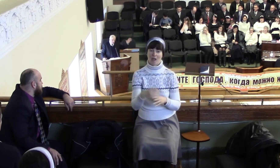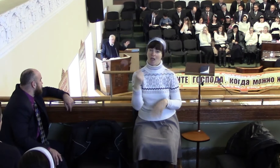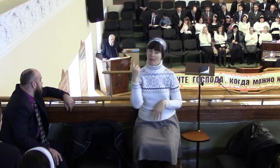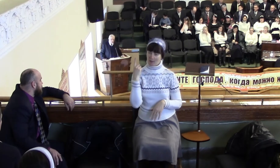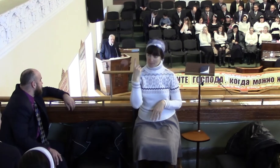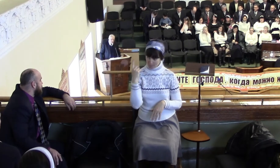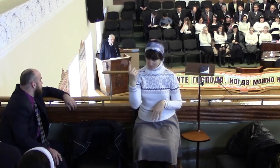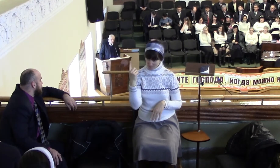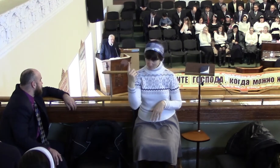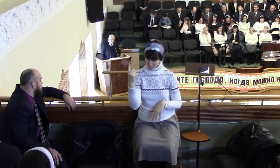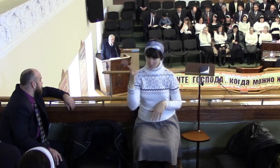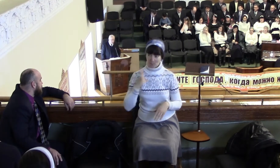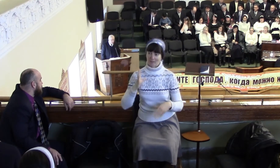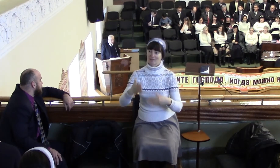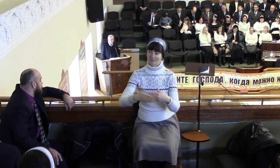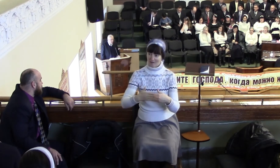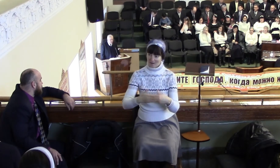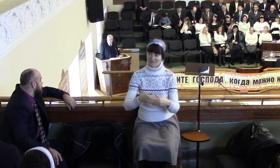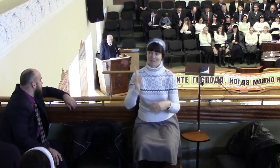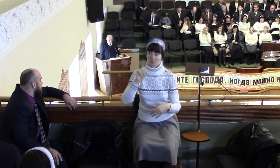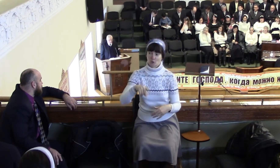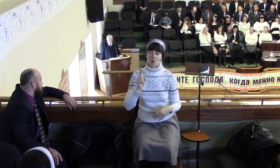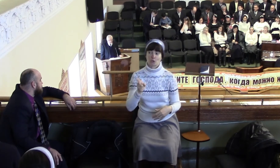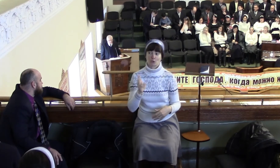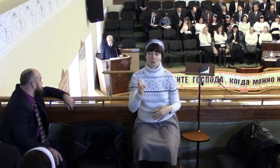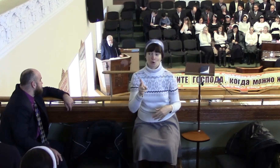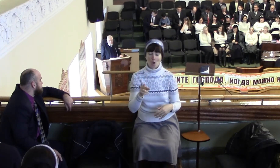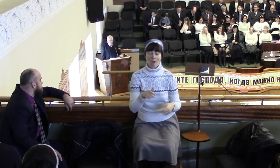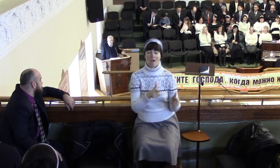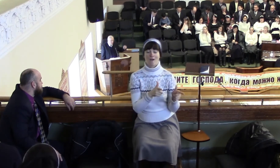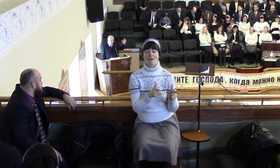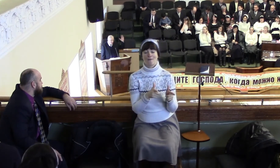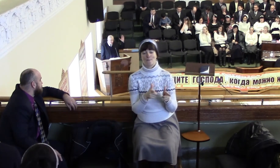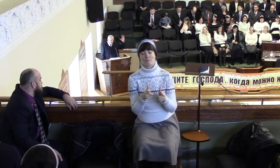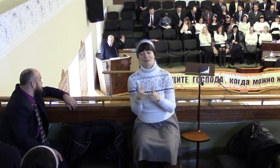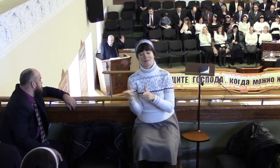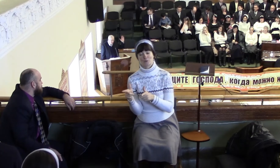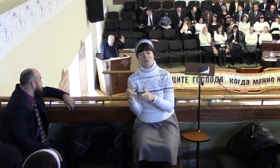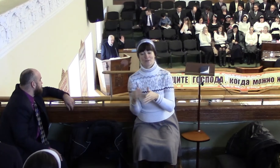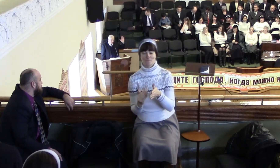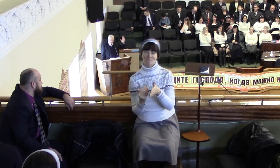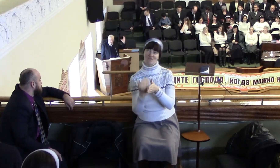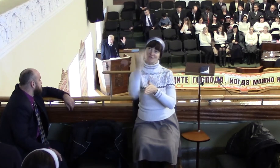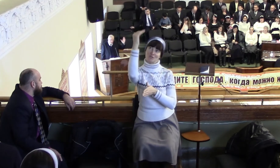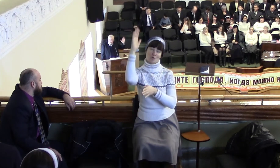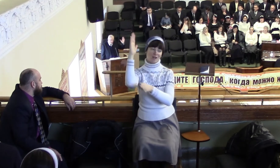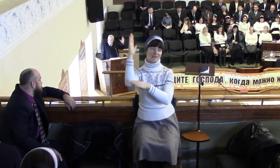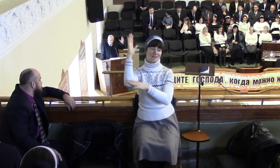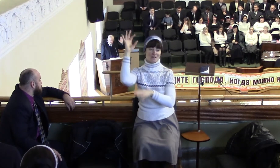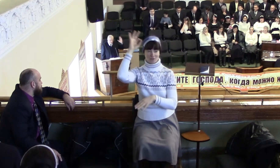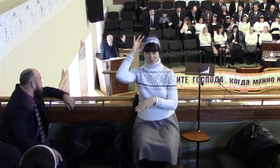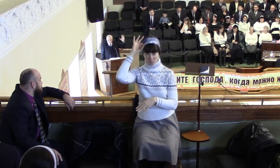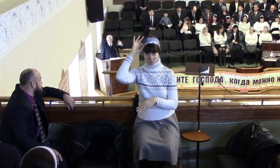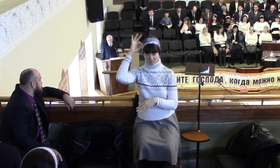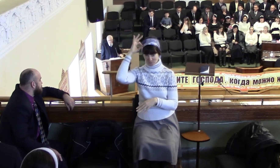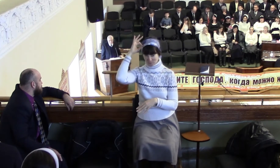до всего этого был наказан тот, который приготовил высокое дерево для Мардохея,